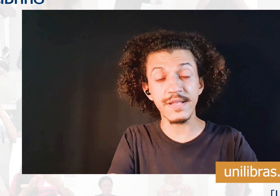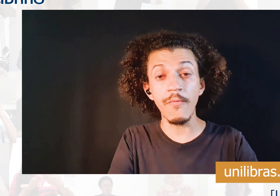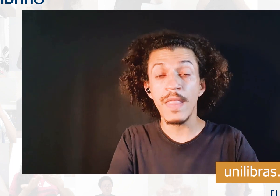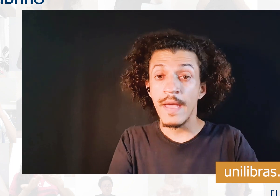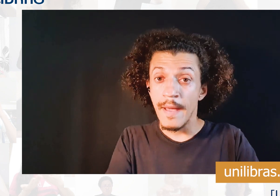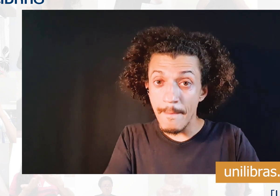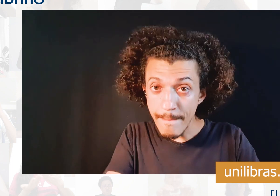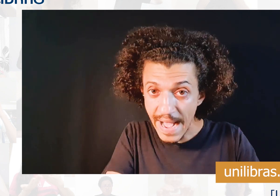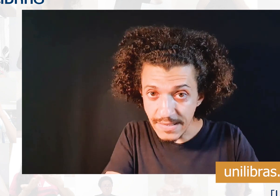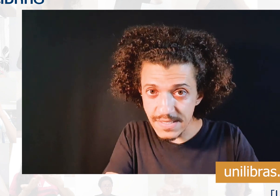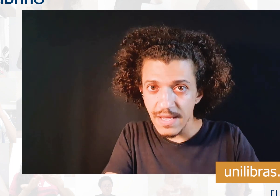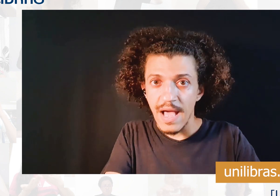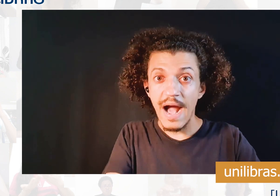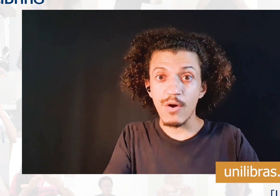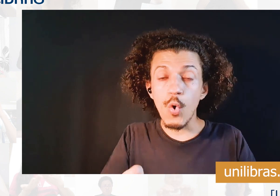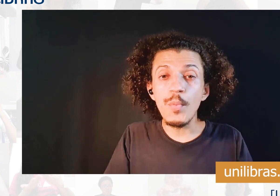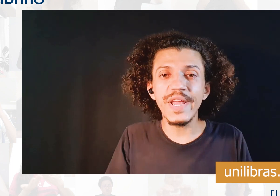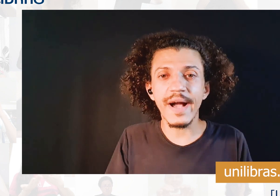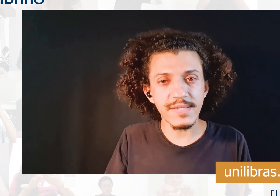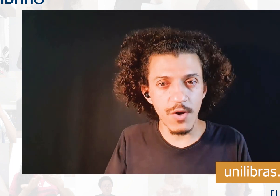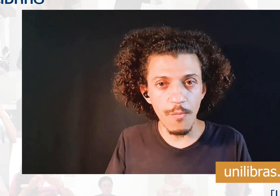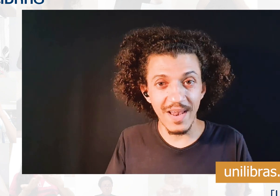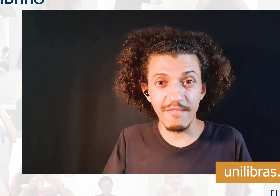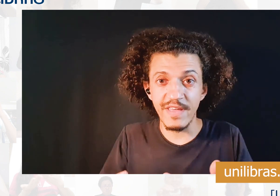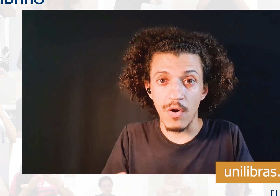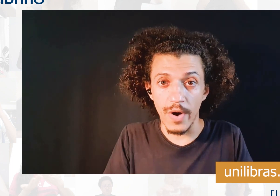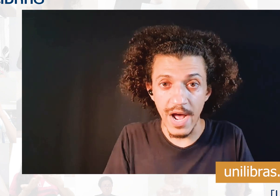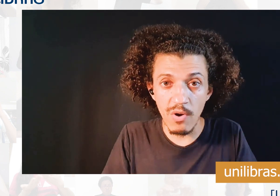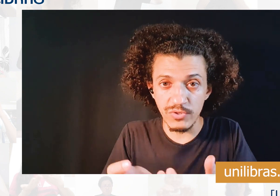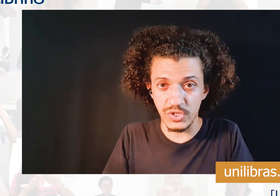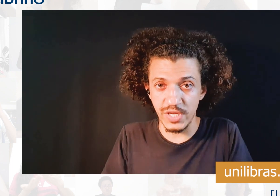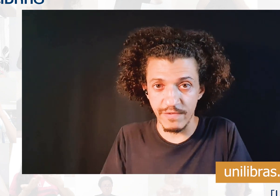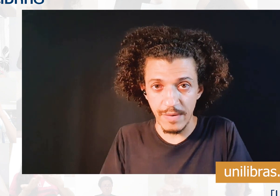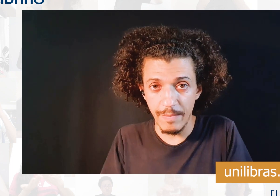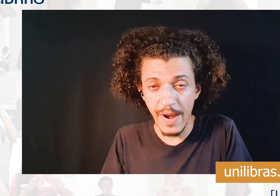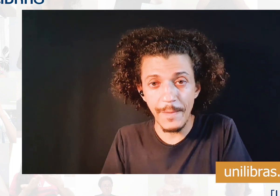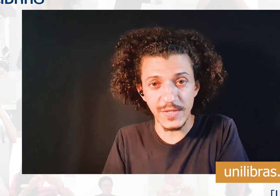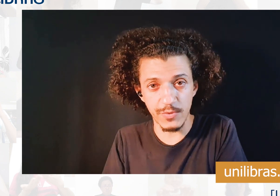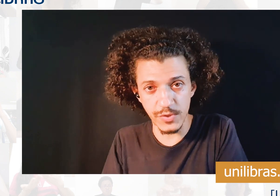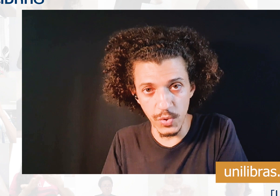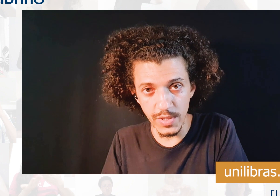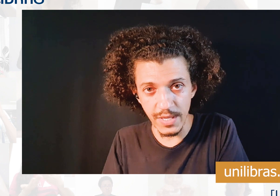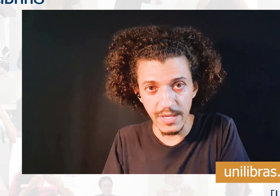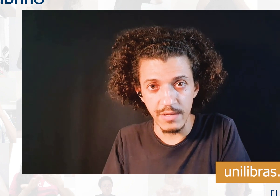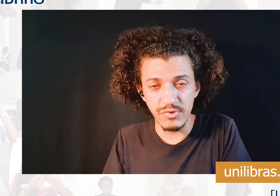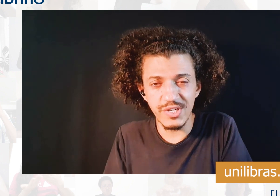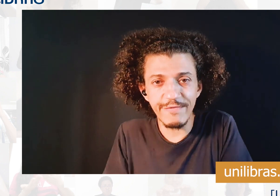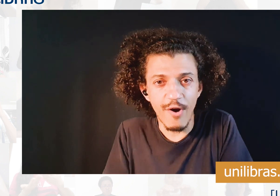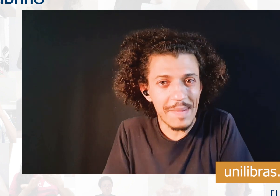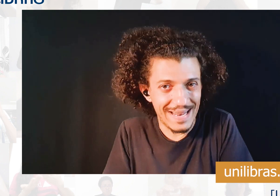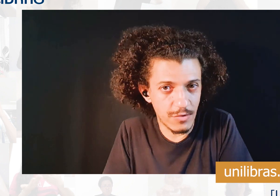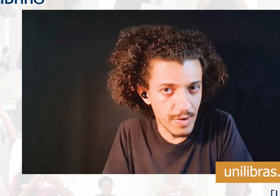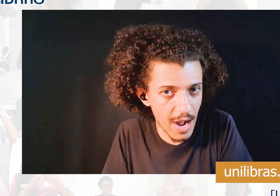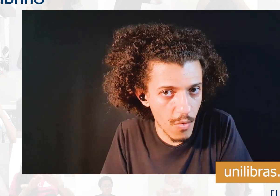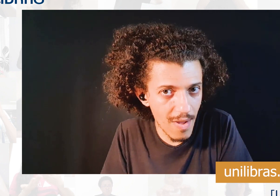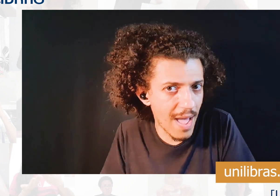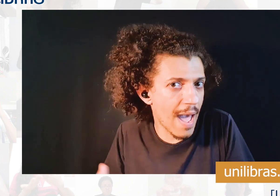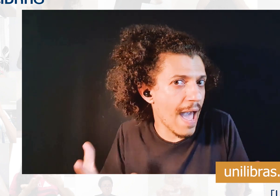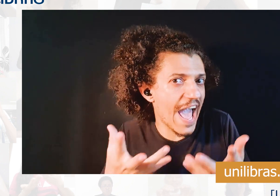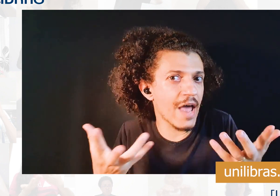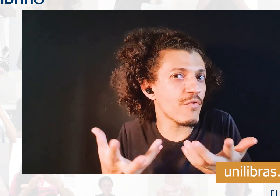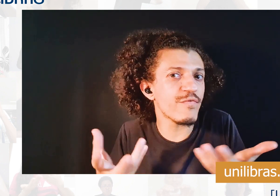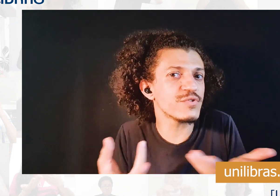nessa questão, mas a comunicação pela via oral auditiva, para a pessoa surda, de forma